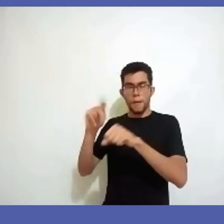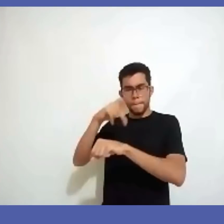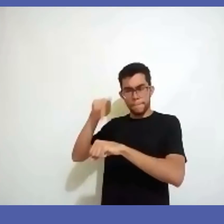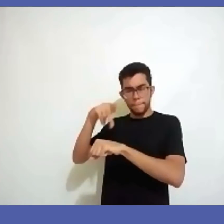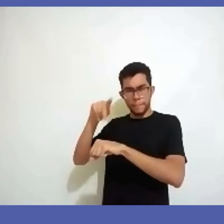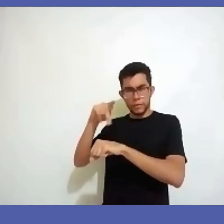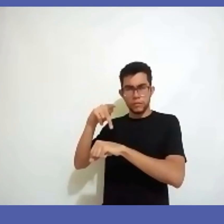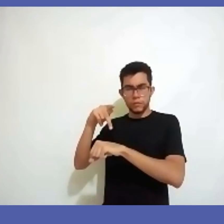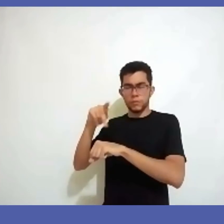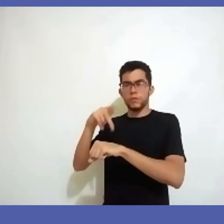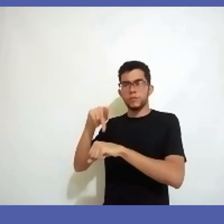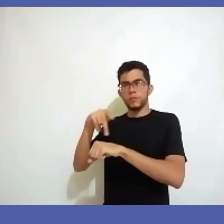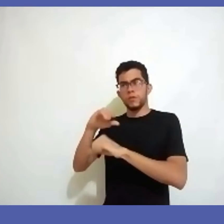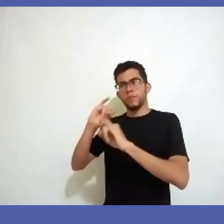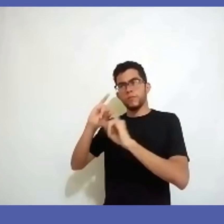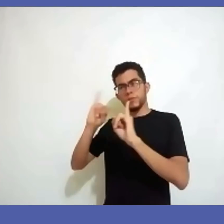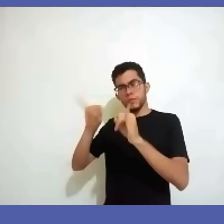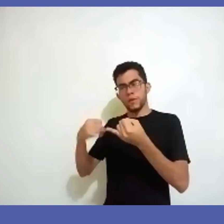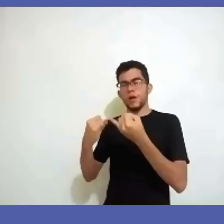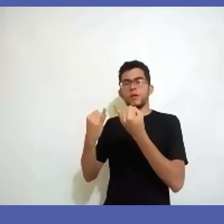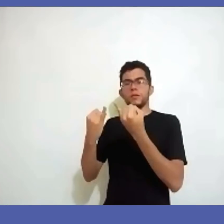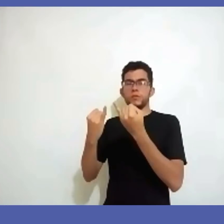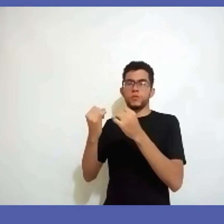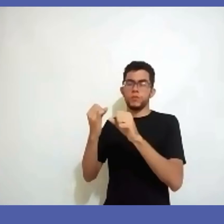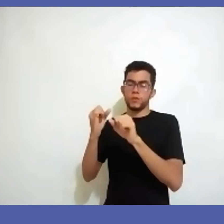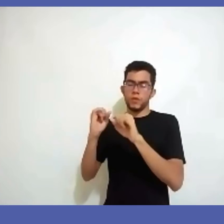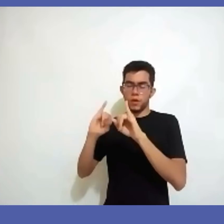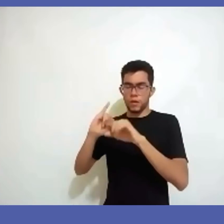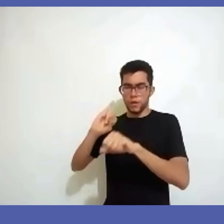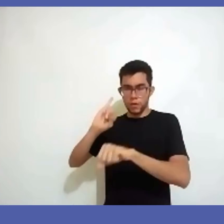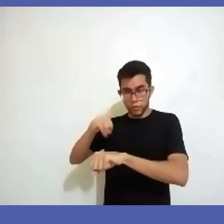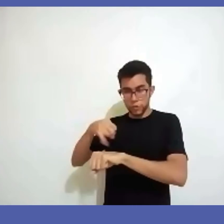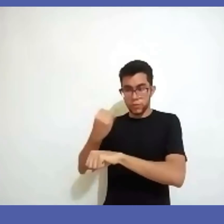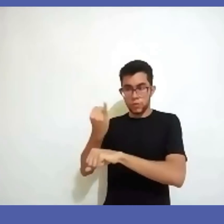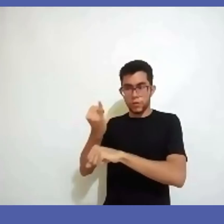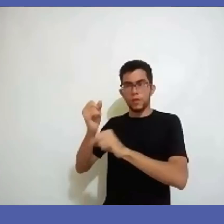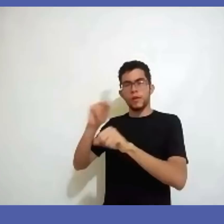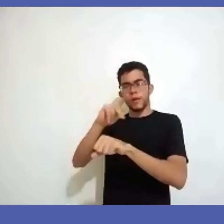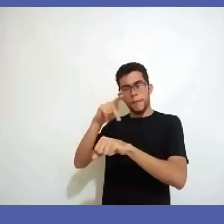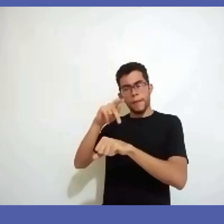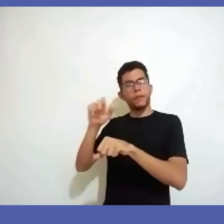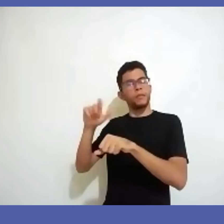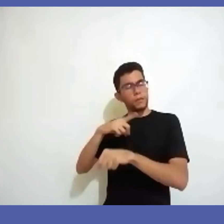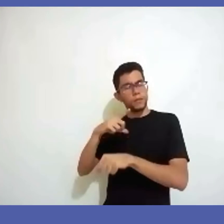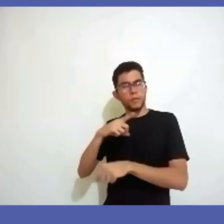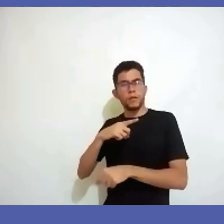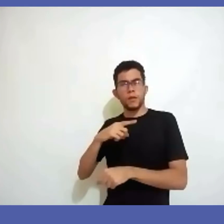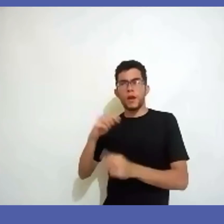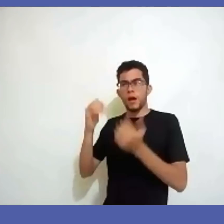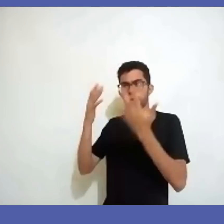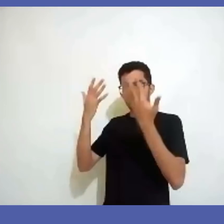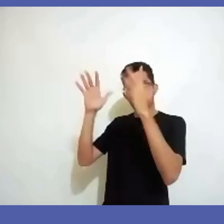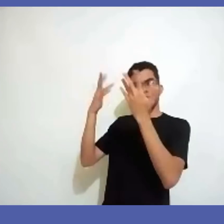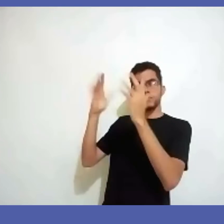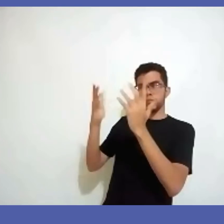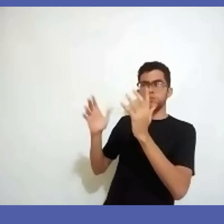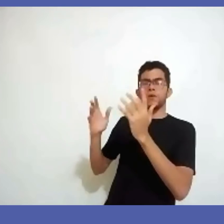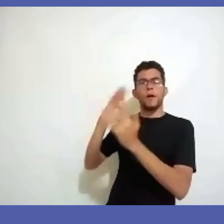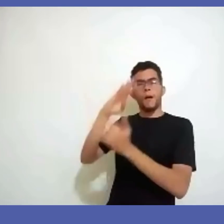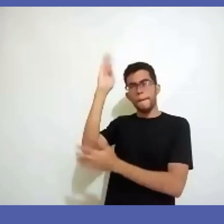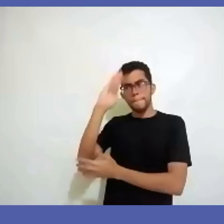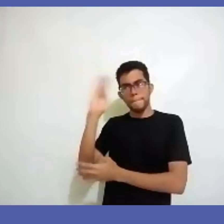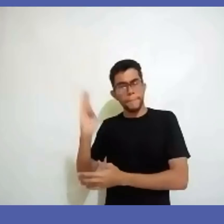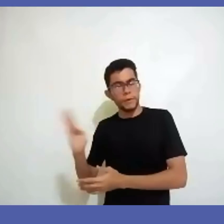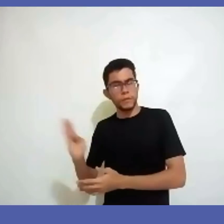Israel, vocês podem visitar esse lugar. Tanto que Israel, né, considera o brasileiro Oswaldo Aranha,